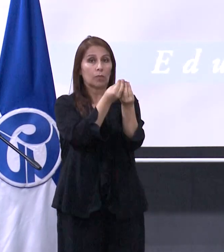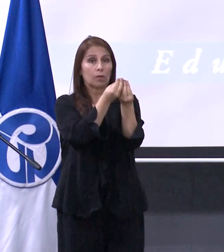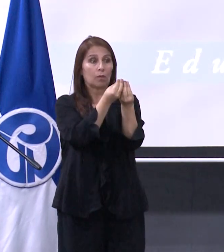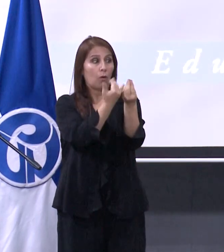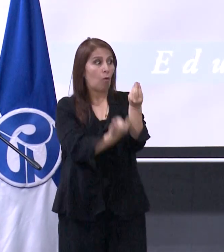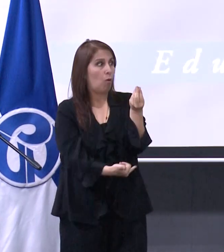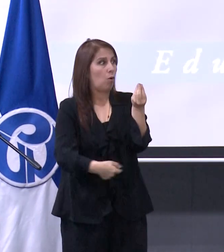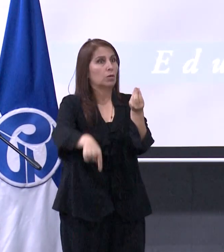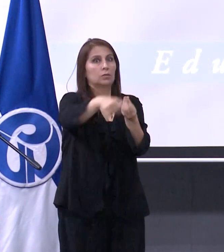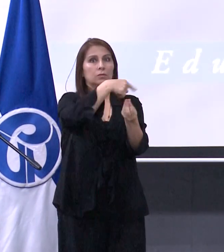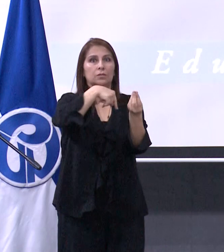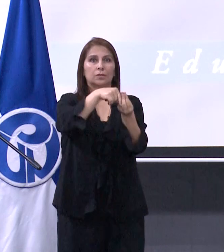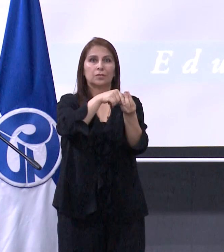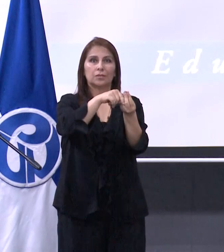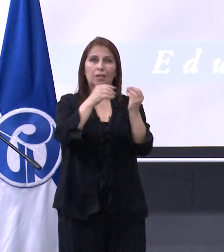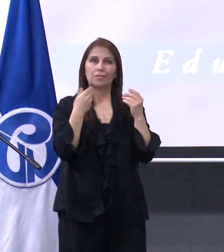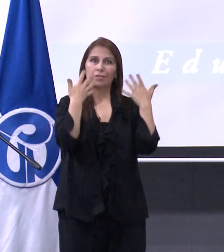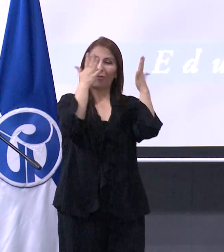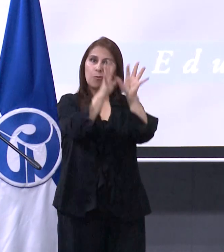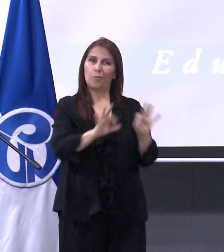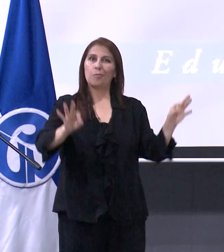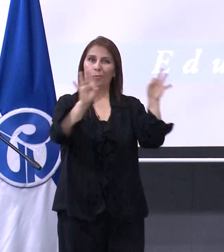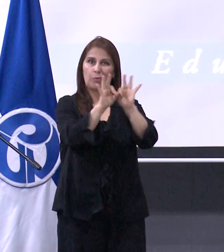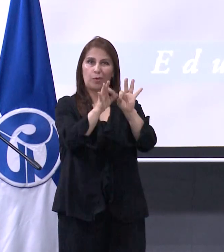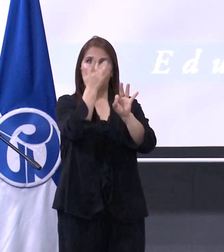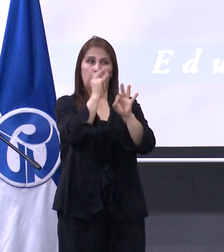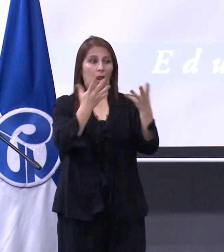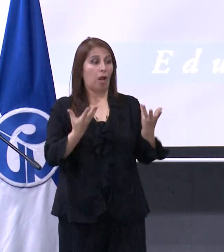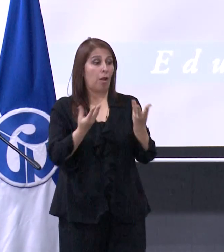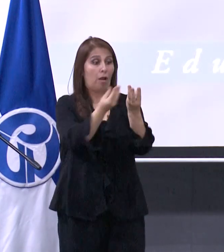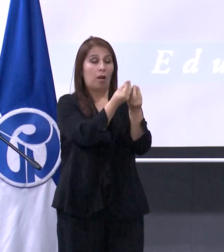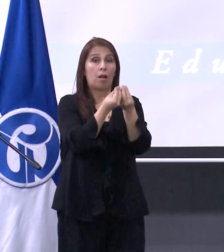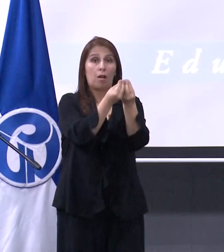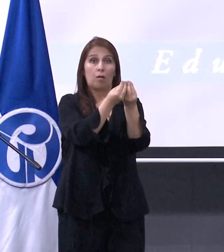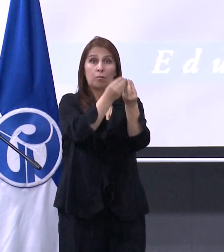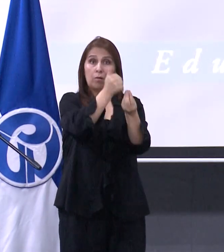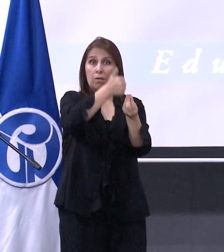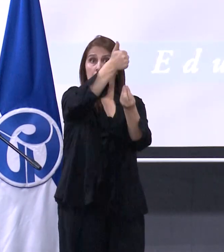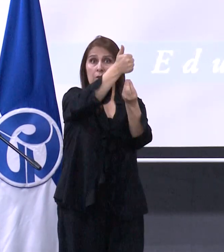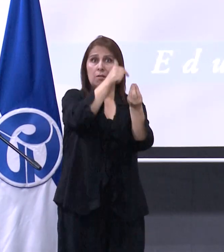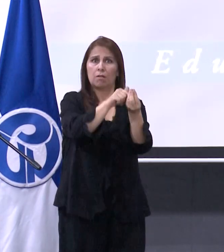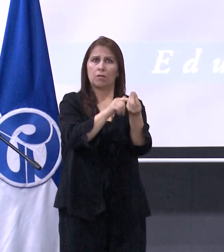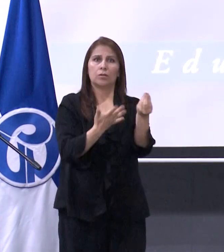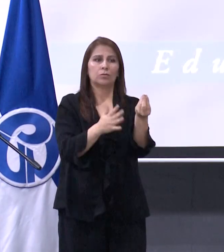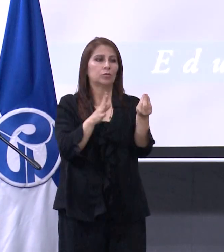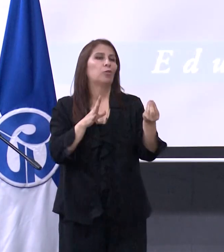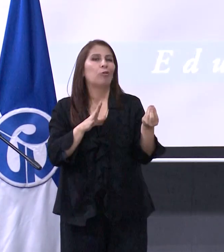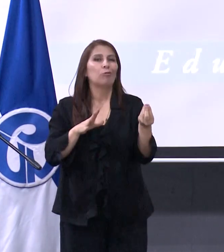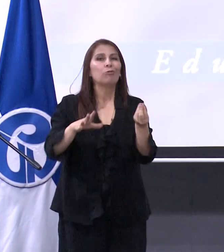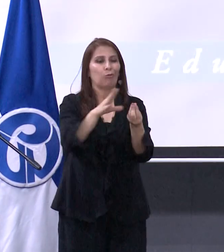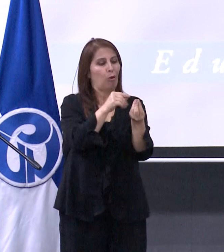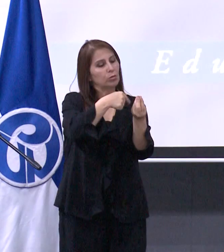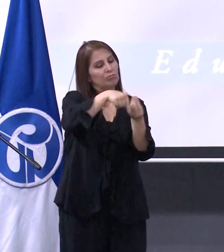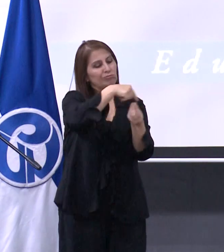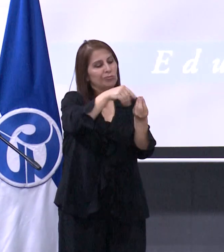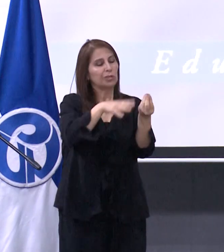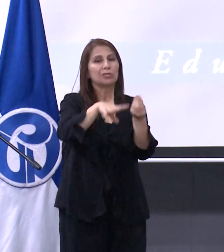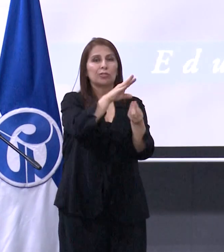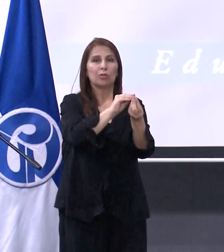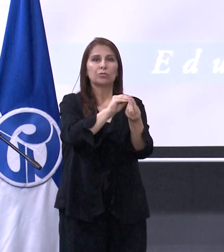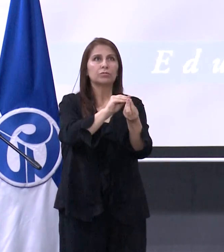porque la mayor parte del comité directivo prácticamente todos pues somos hijos de